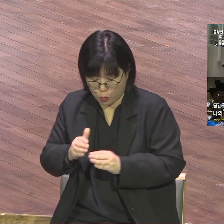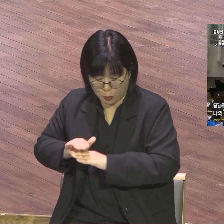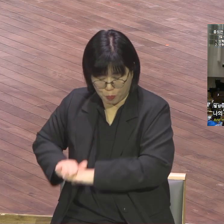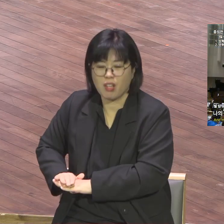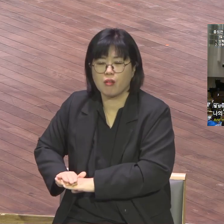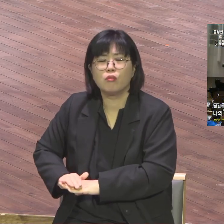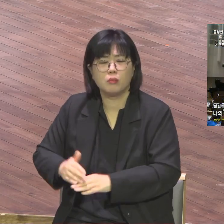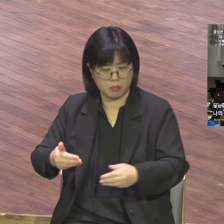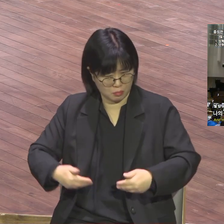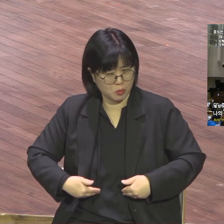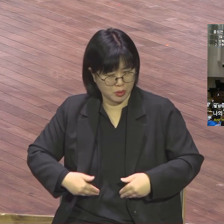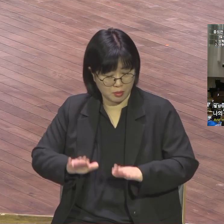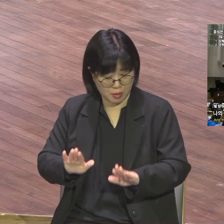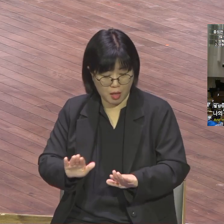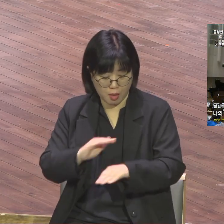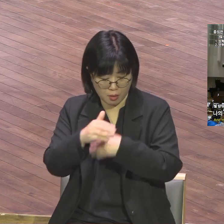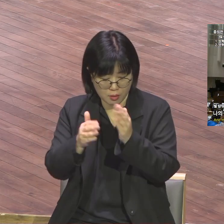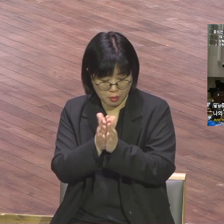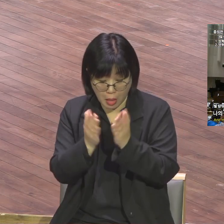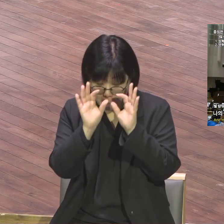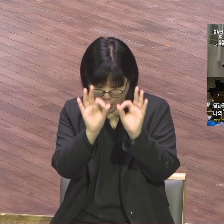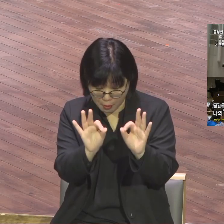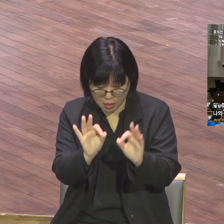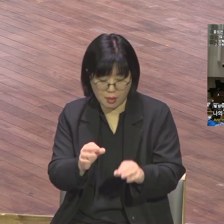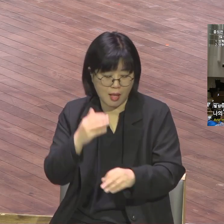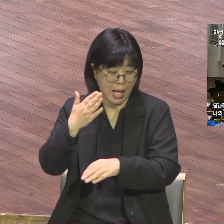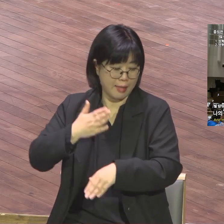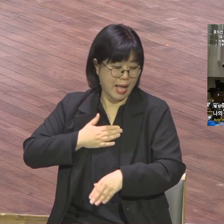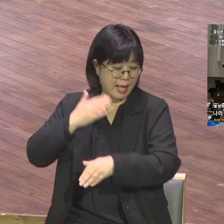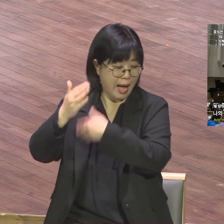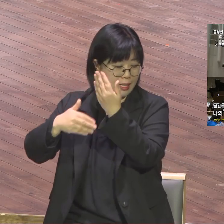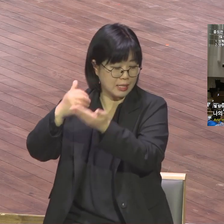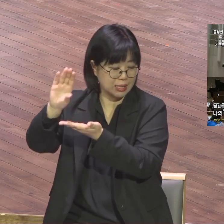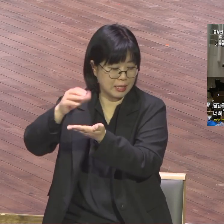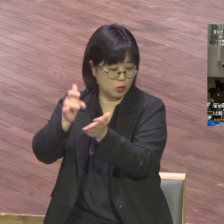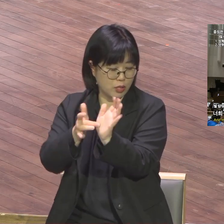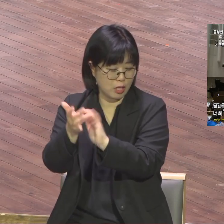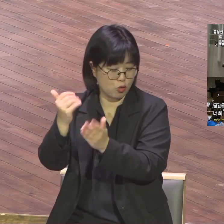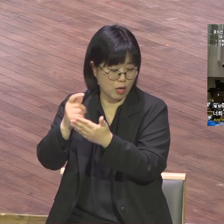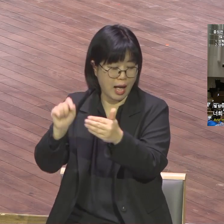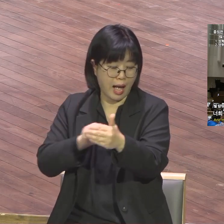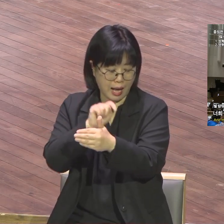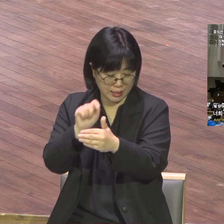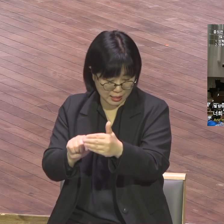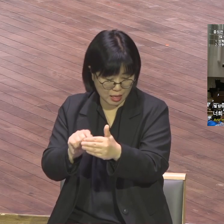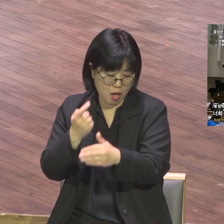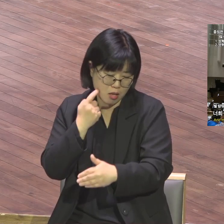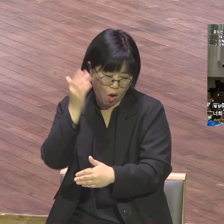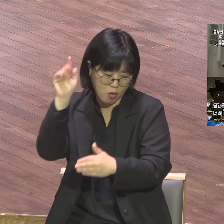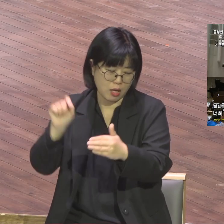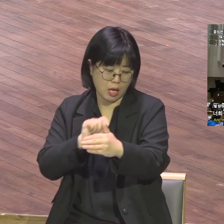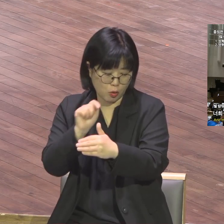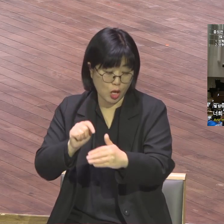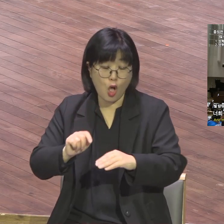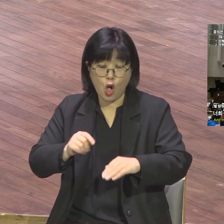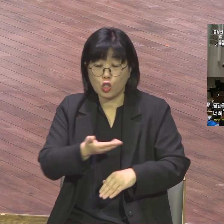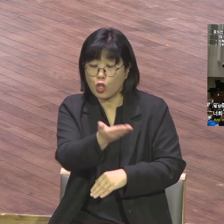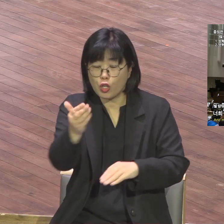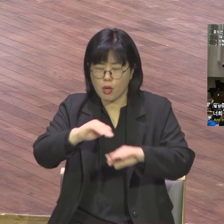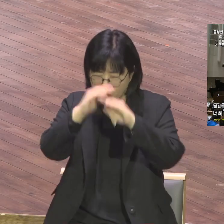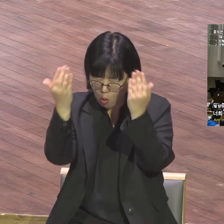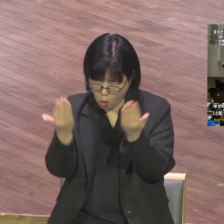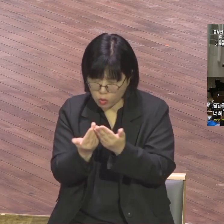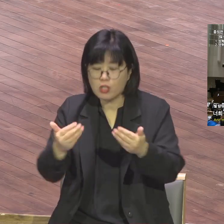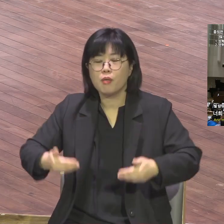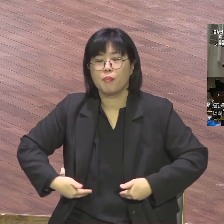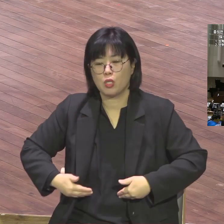하나님이 그리스도 예수 안에서 영광 가운데서 그 풍성한 대로 너희 모든 쓸 것을